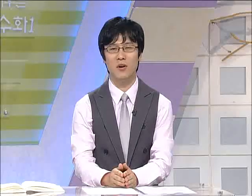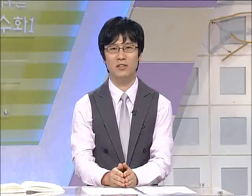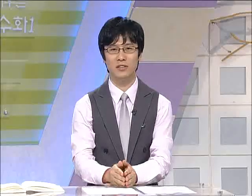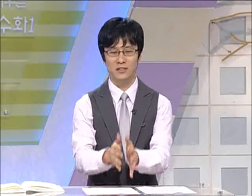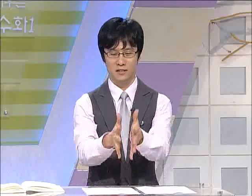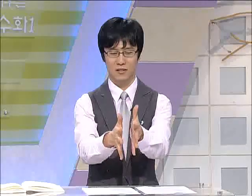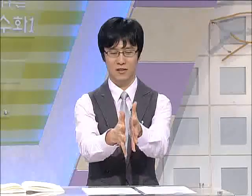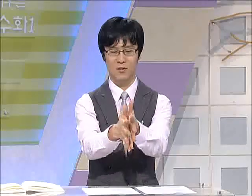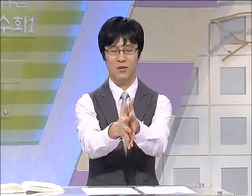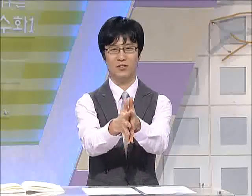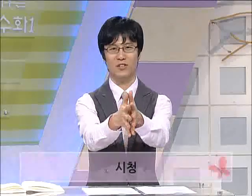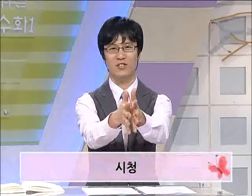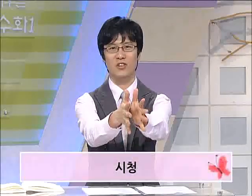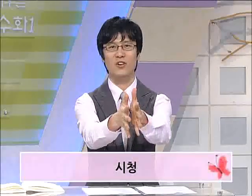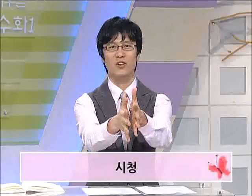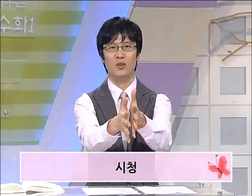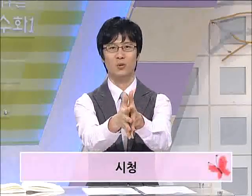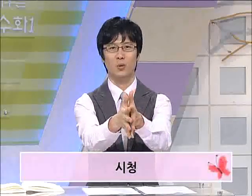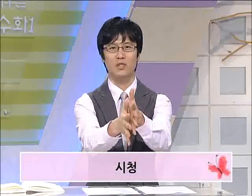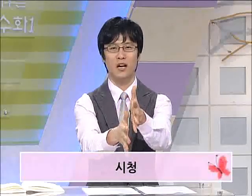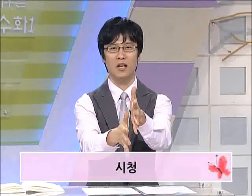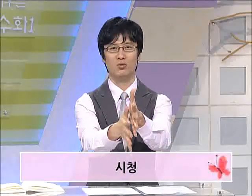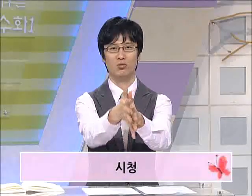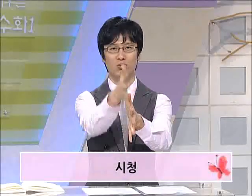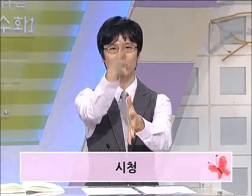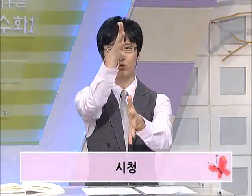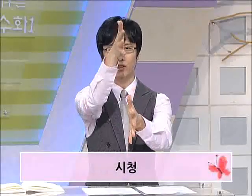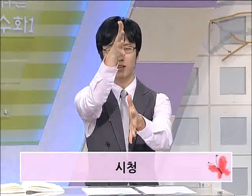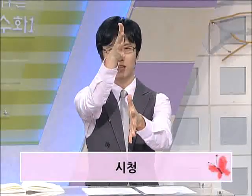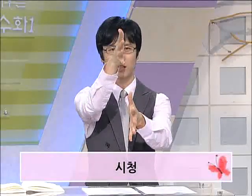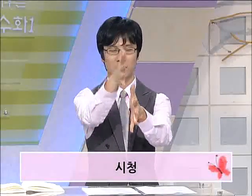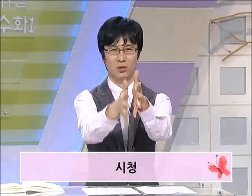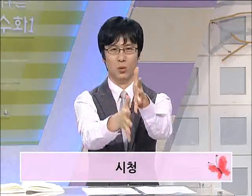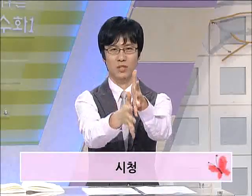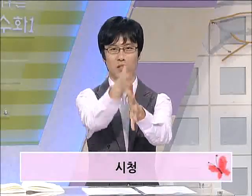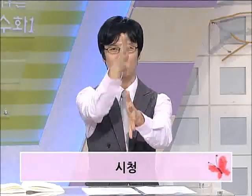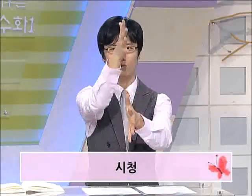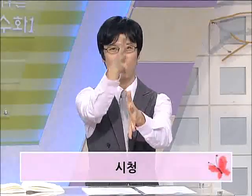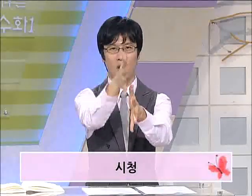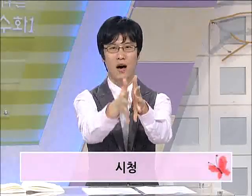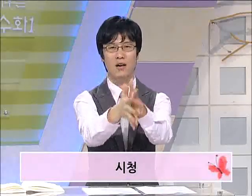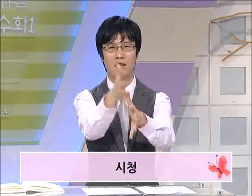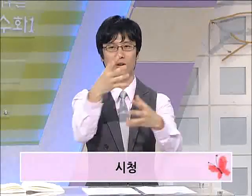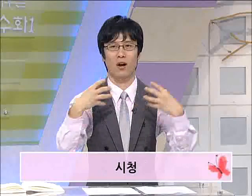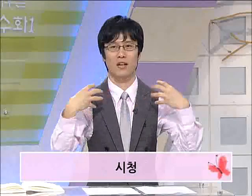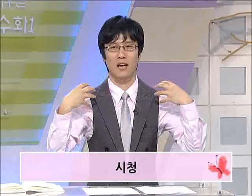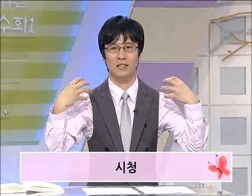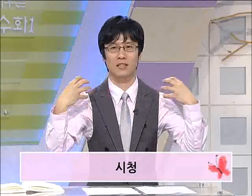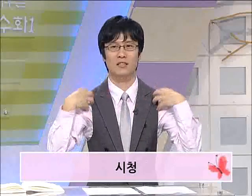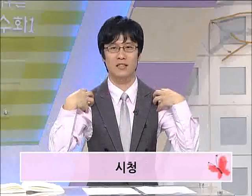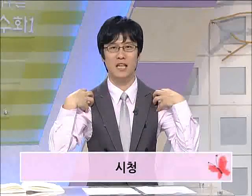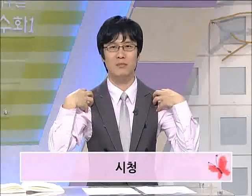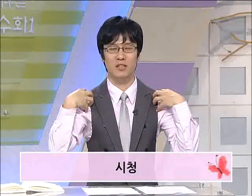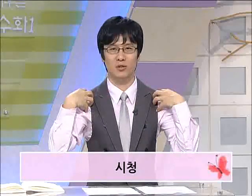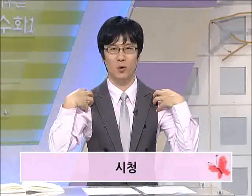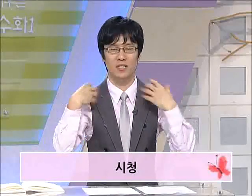지명은 설명드렸지요. 도시가 쭉 있는 도시라는 수화와 관리하는 책임이 있는 곳,